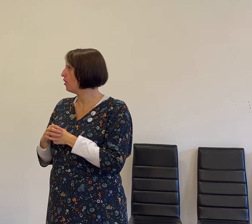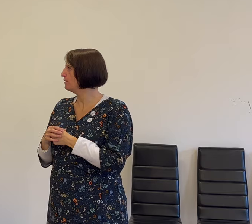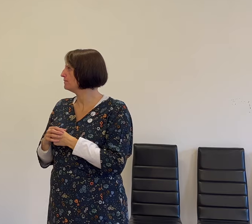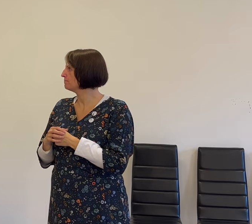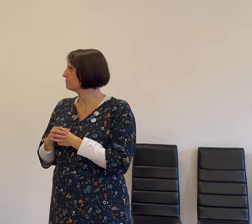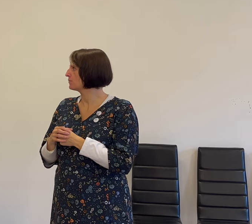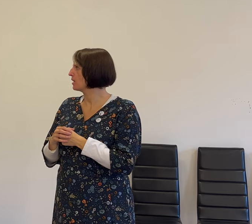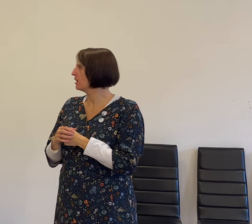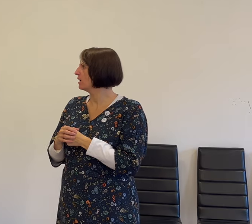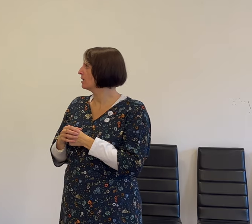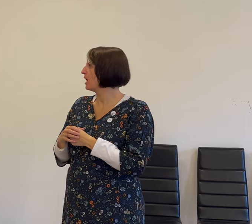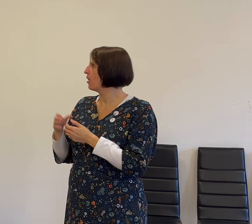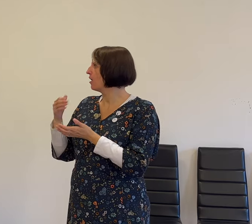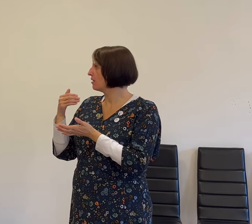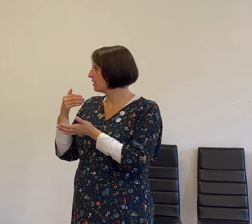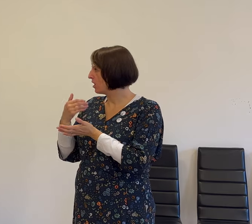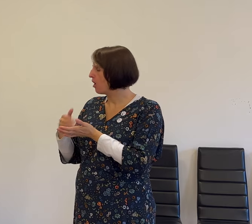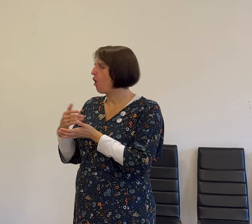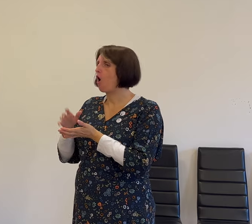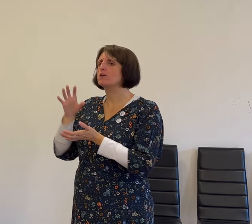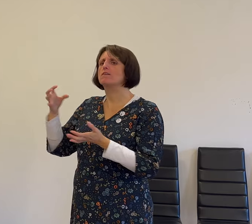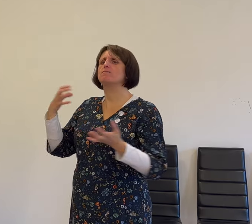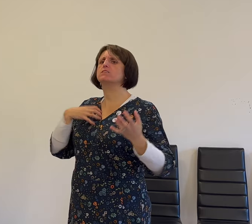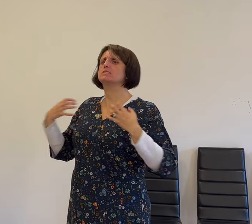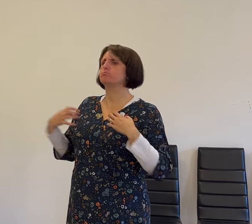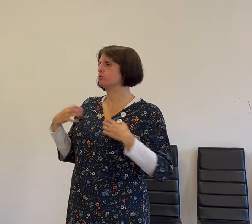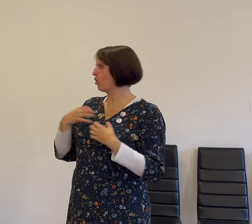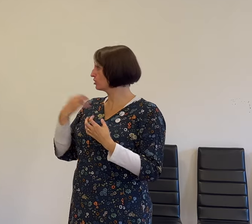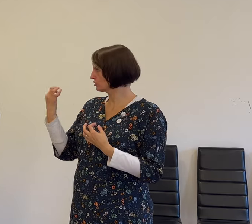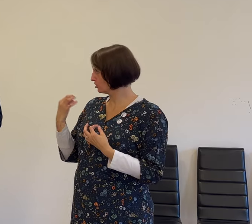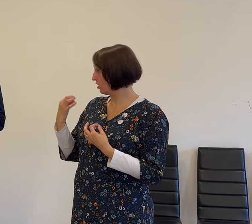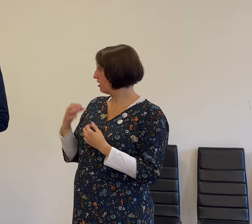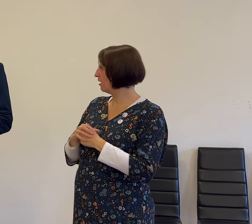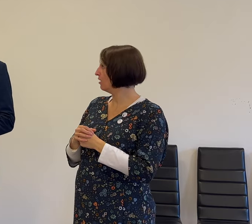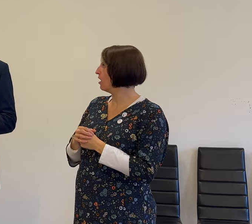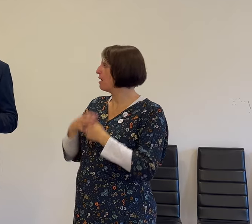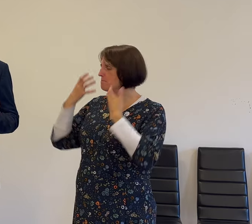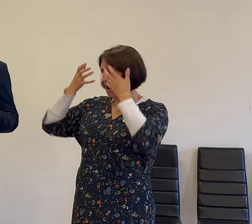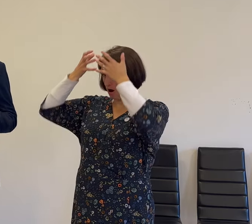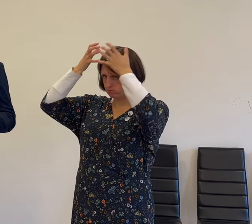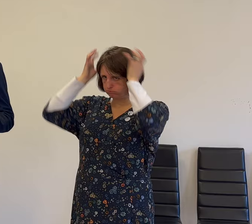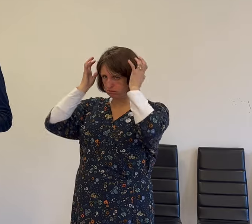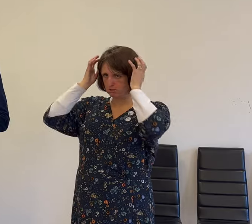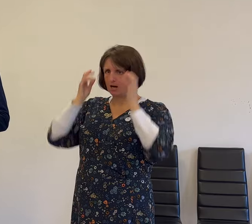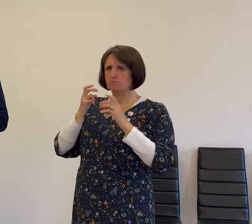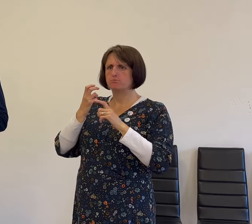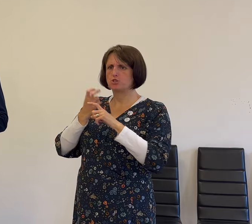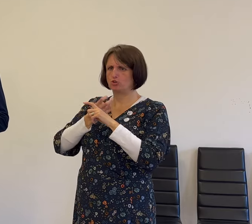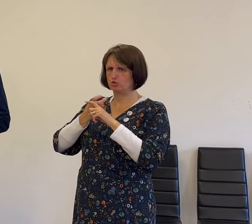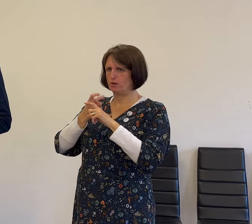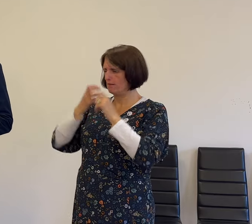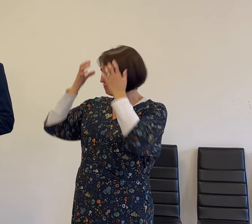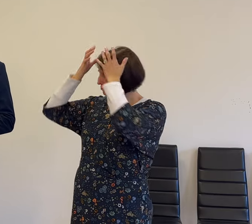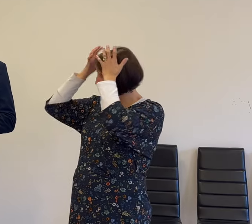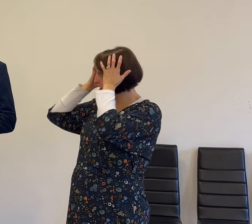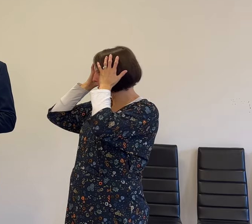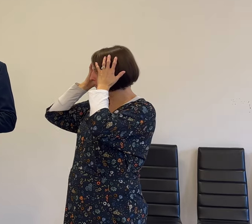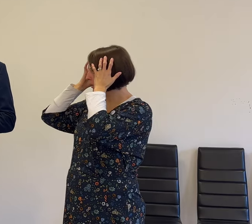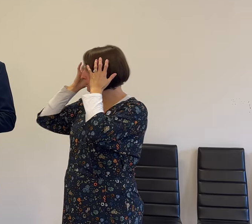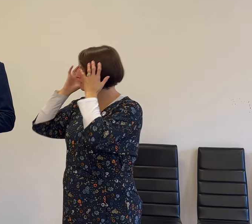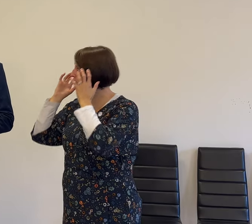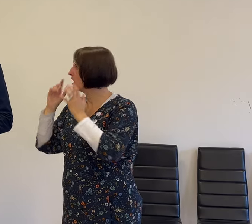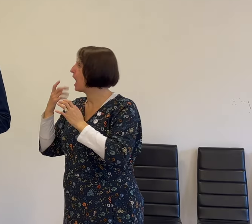popisy. Podíváme se na jeho výzbroj. Na hlavě měl bronzovou přilbu, to si představit dokážete, byl oděn do